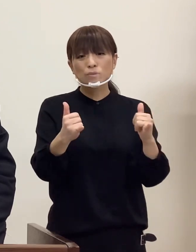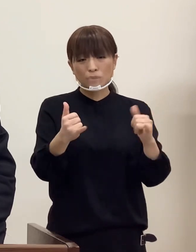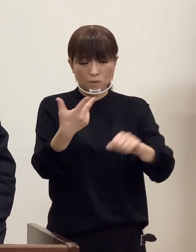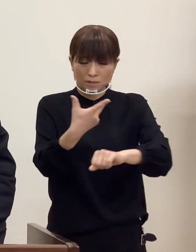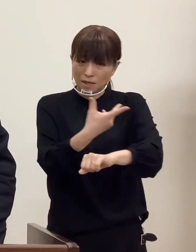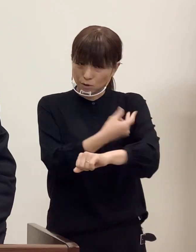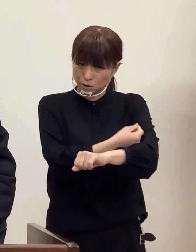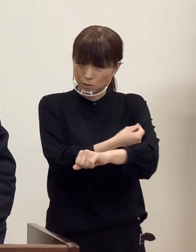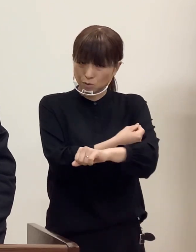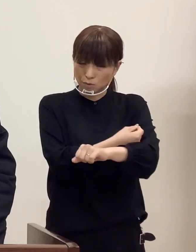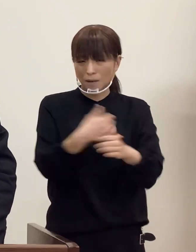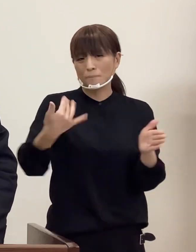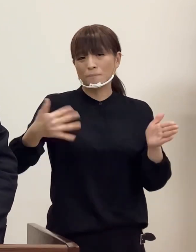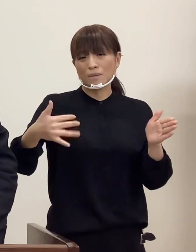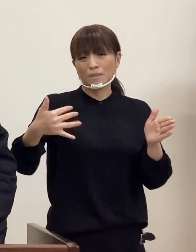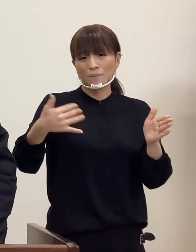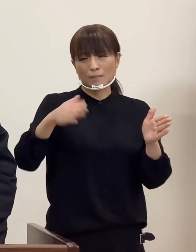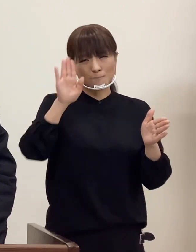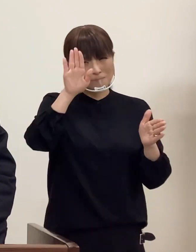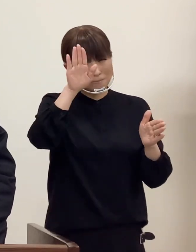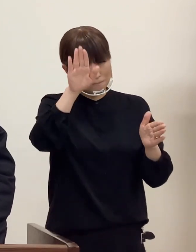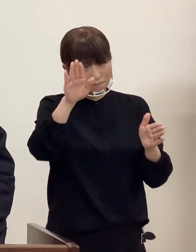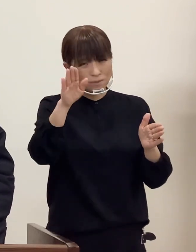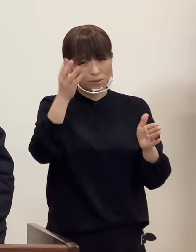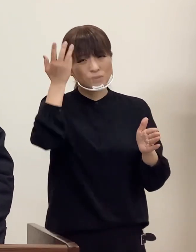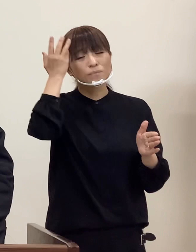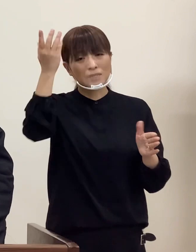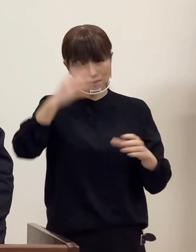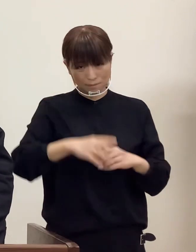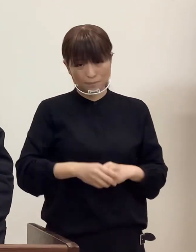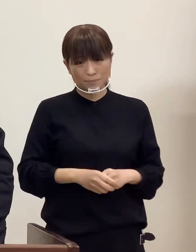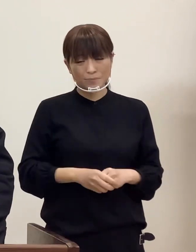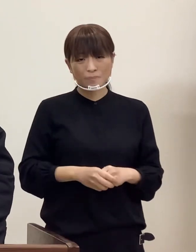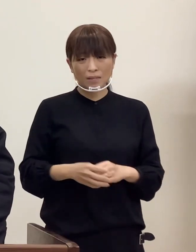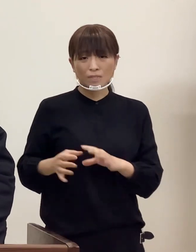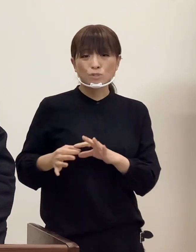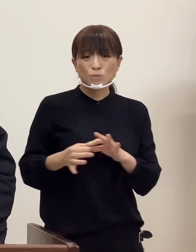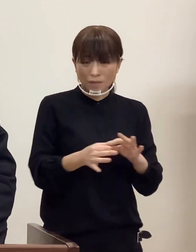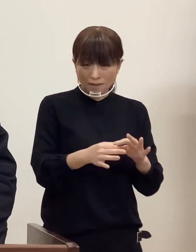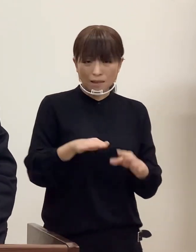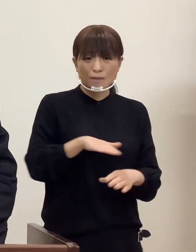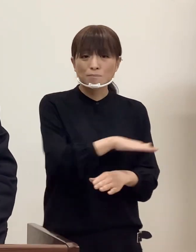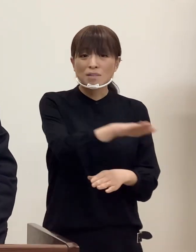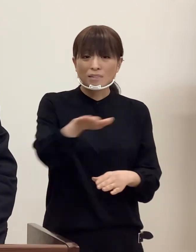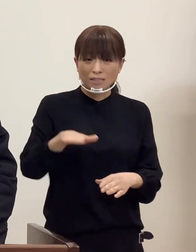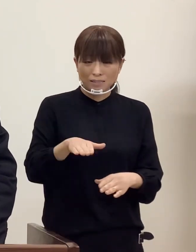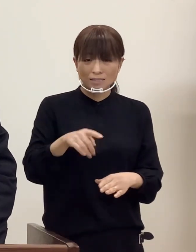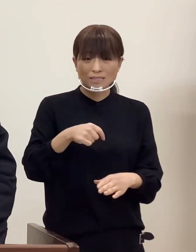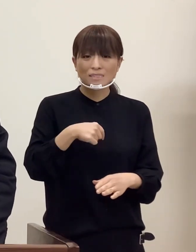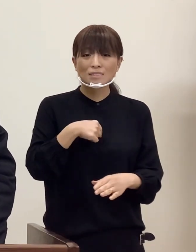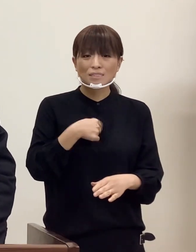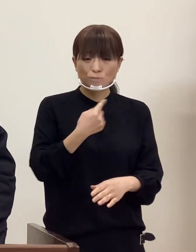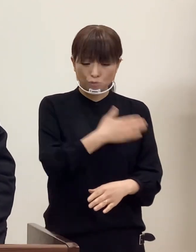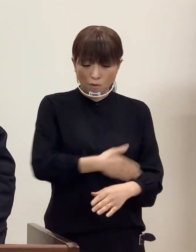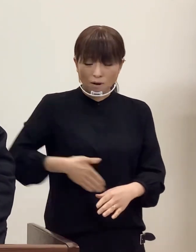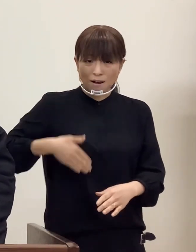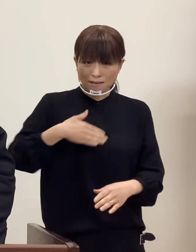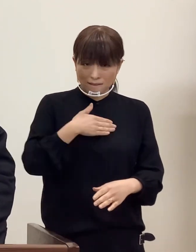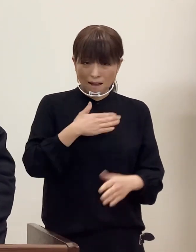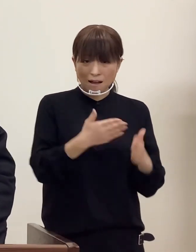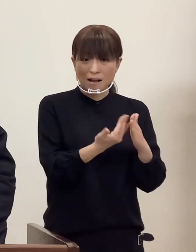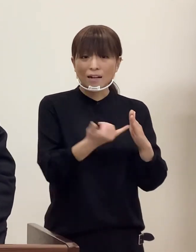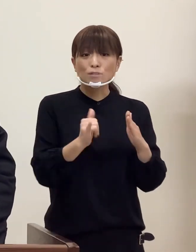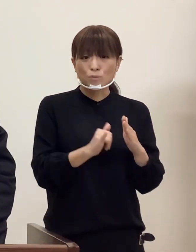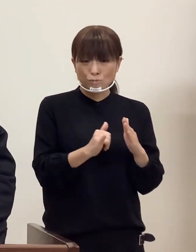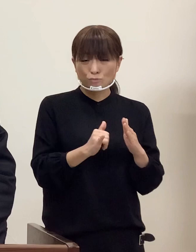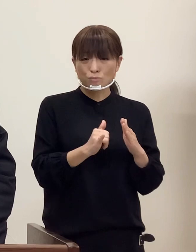は相当の実期間を要します。どうか引き続き、ご自身の身とご家族の健康